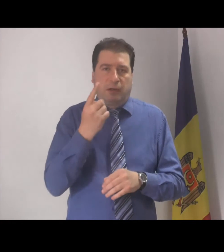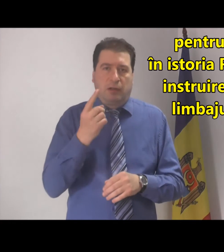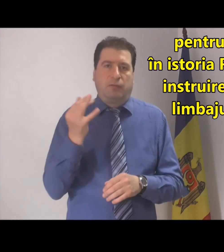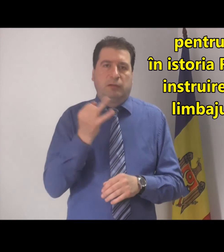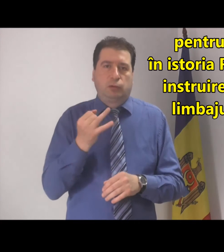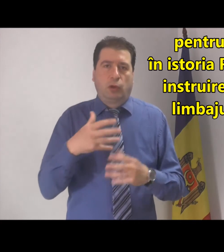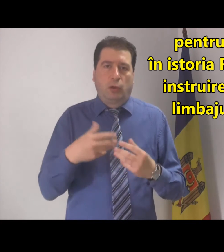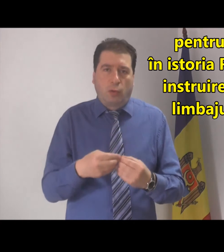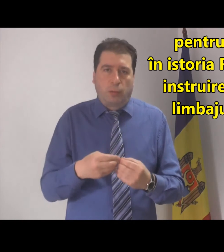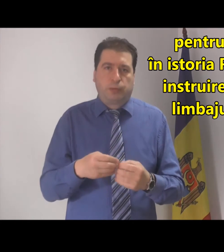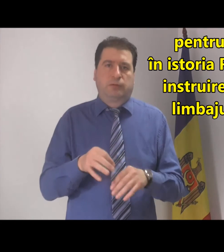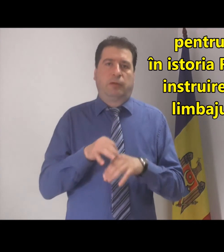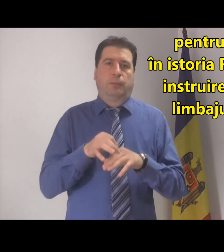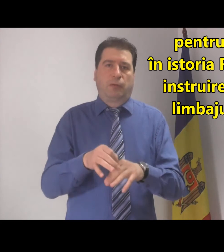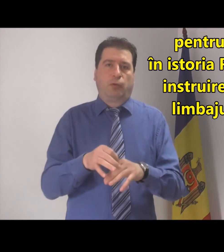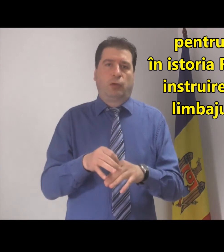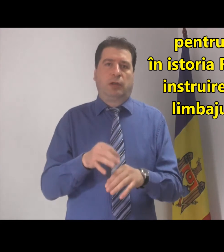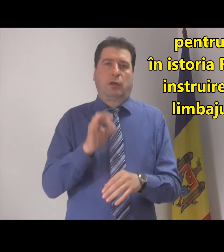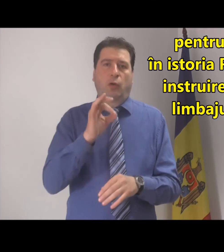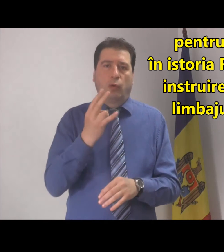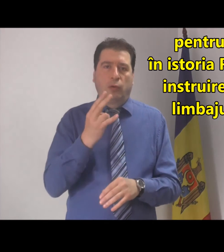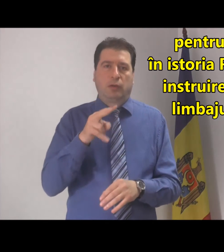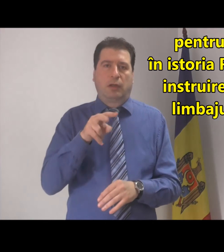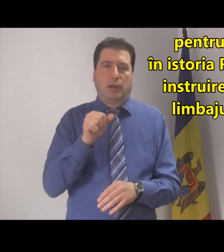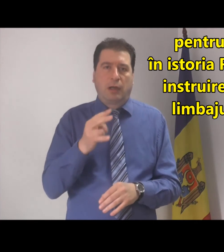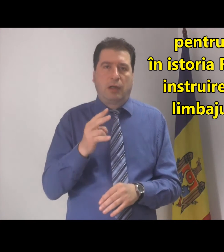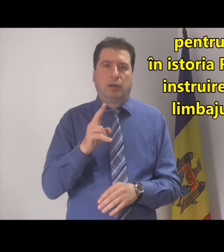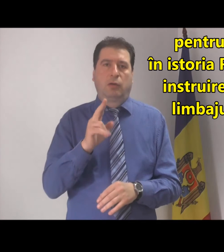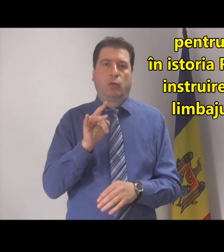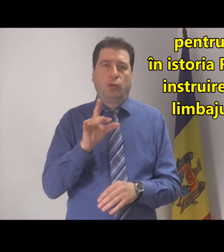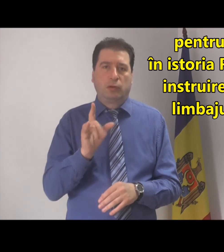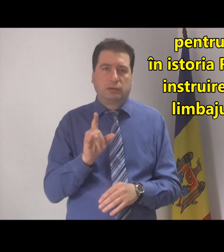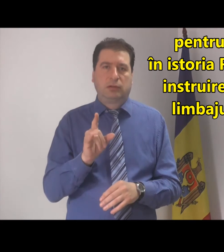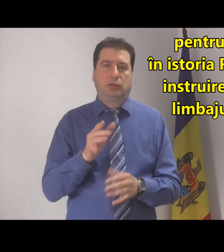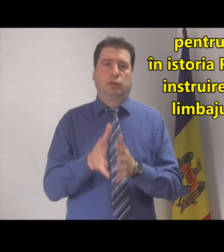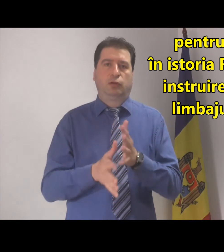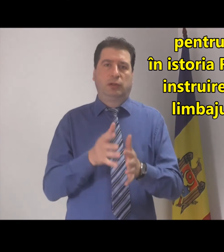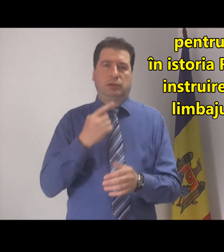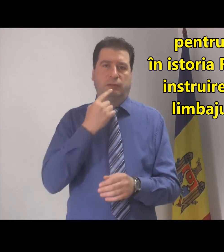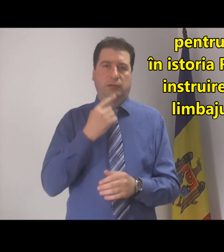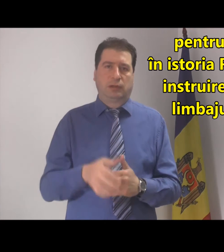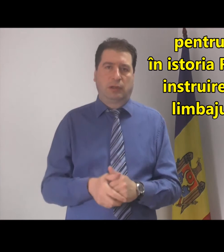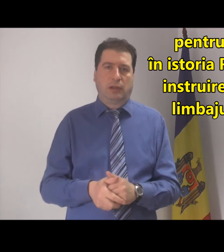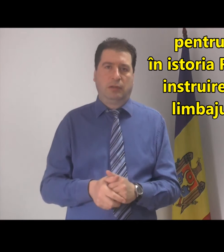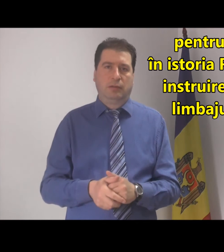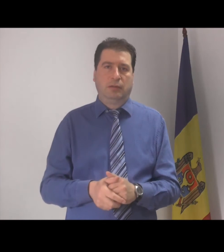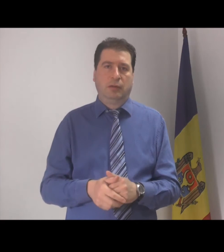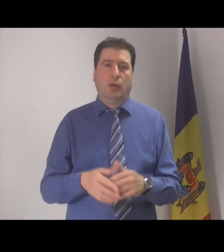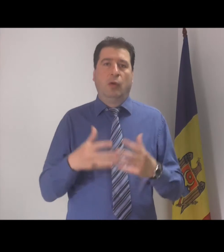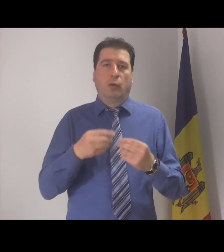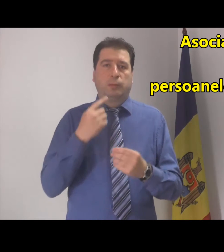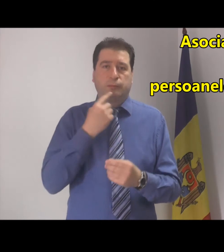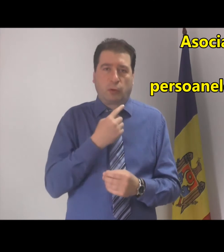впервые в истории общества проводят онлайн-курсы жестового языка.